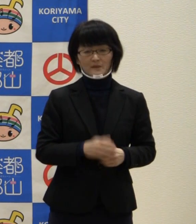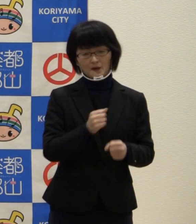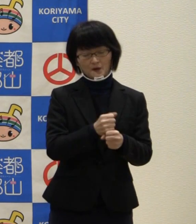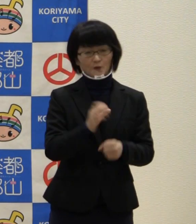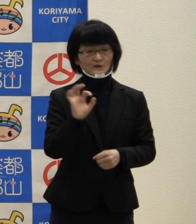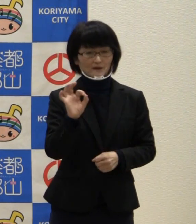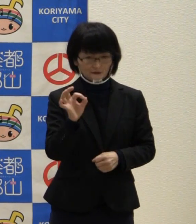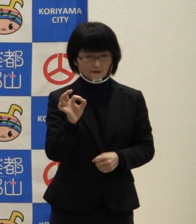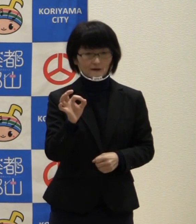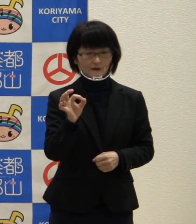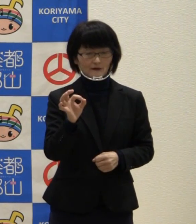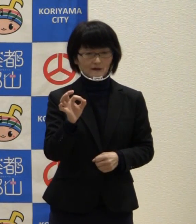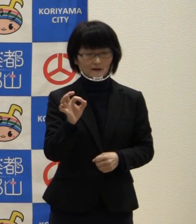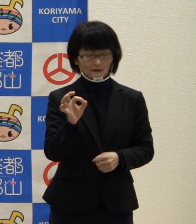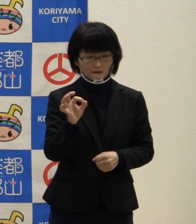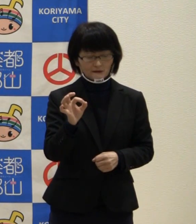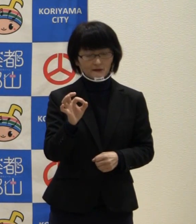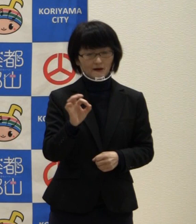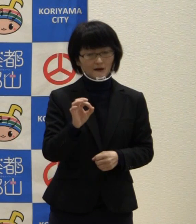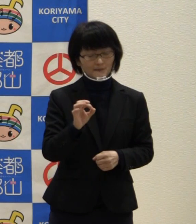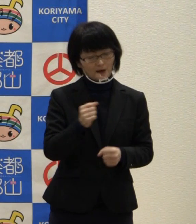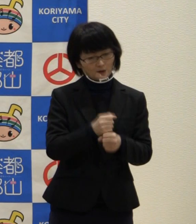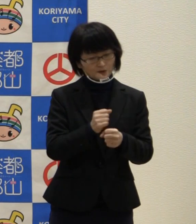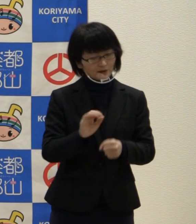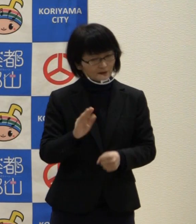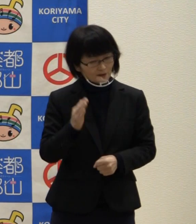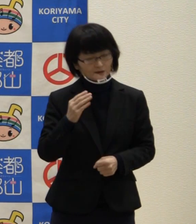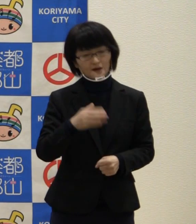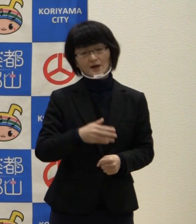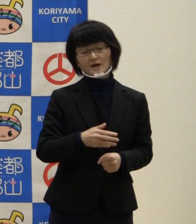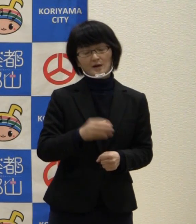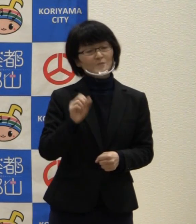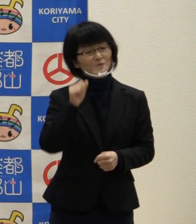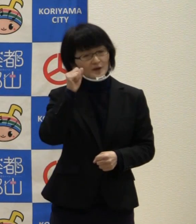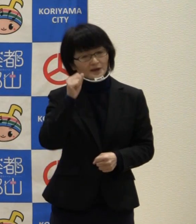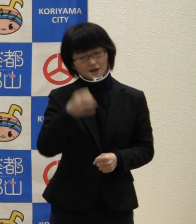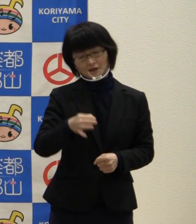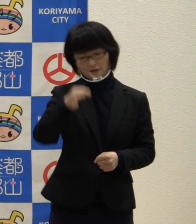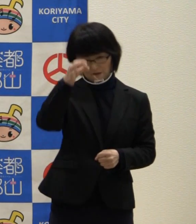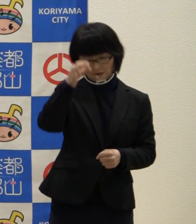が、難しい工事でもありまして、